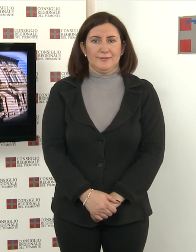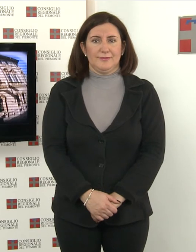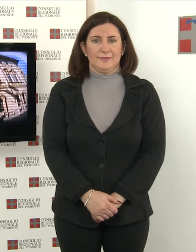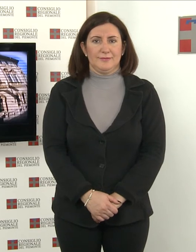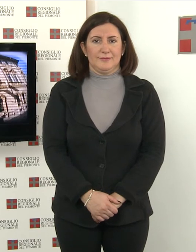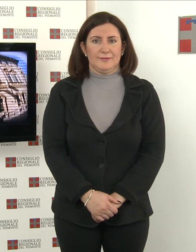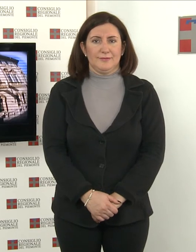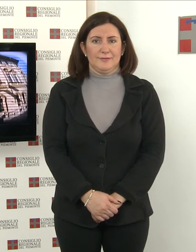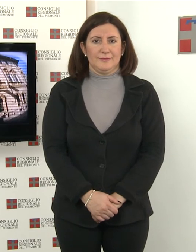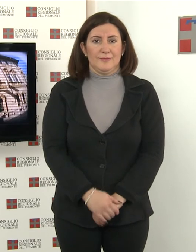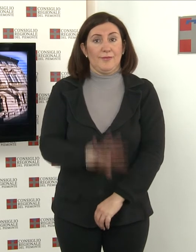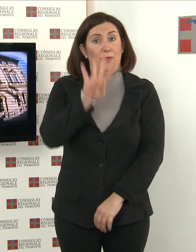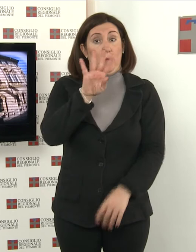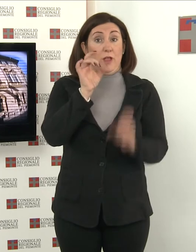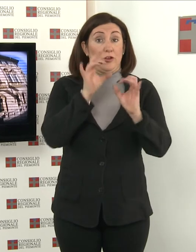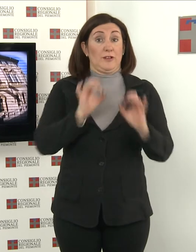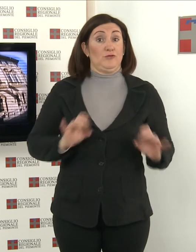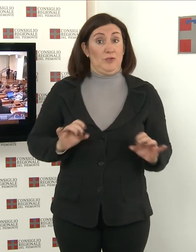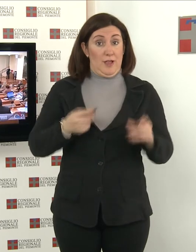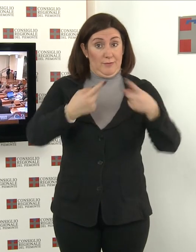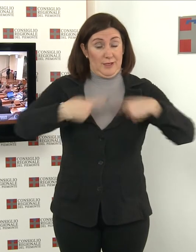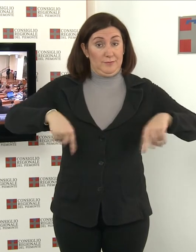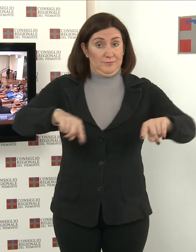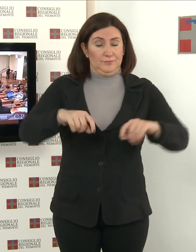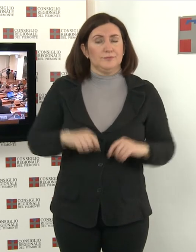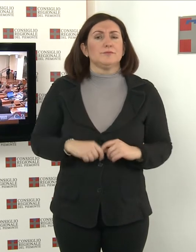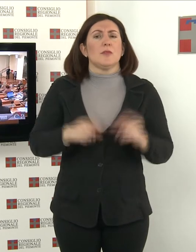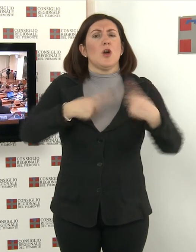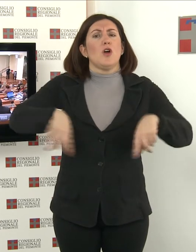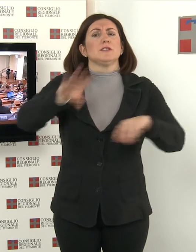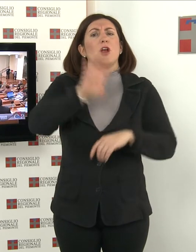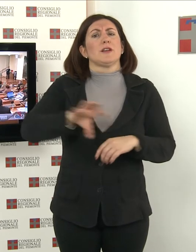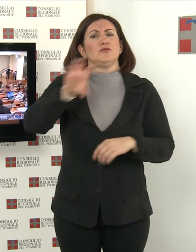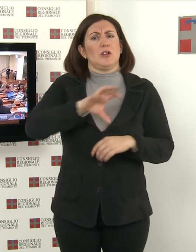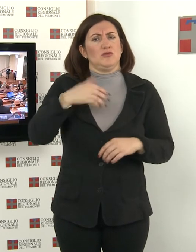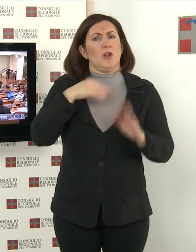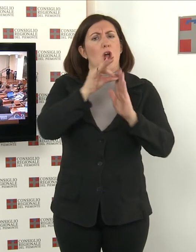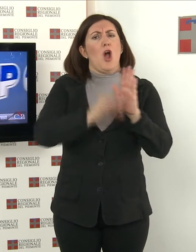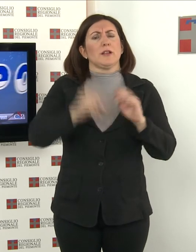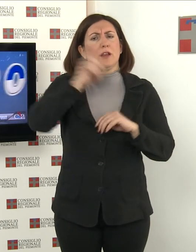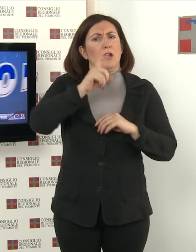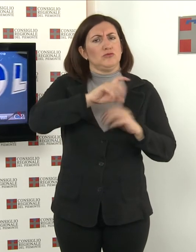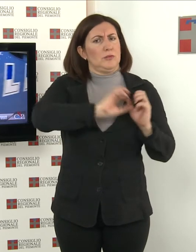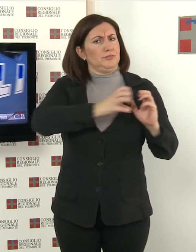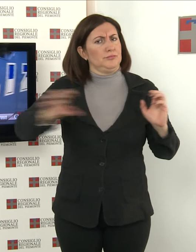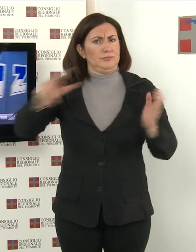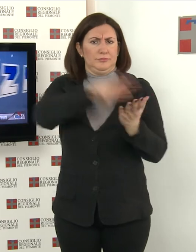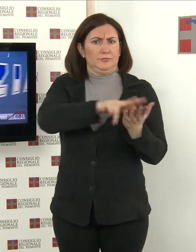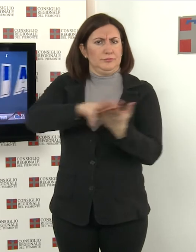La seduta del 4 dicembre il consiglio regionale ha approvato vari ordini del giorno rispettivamente di solidarietà le